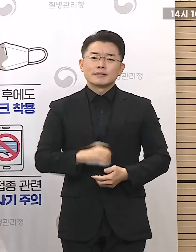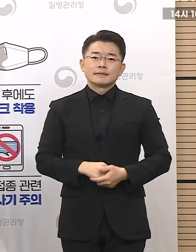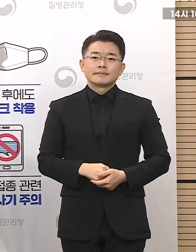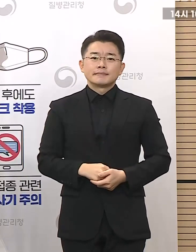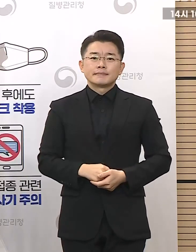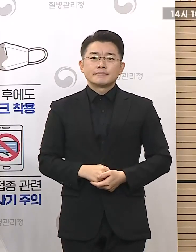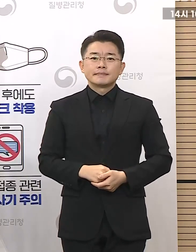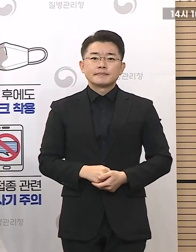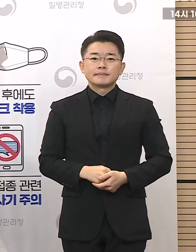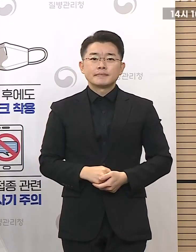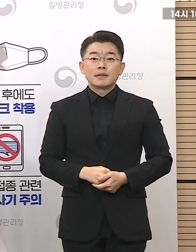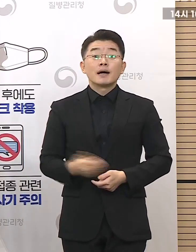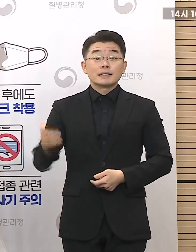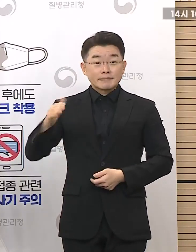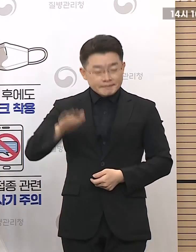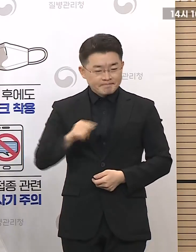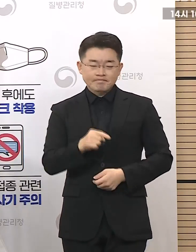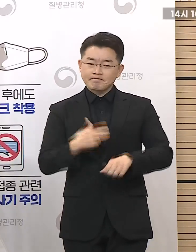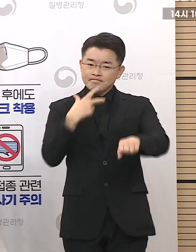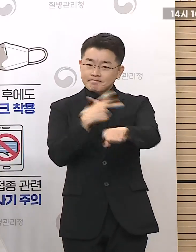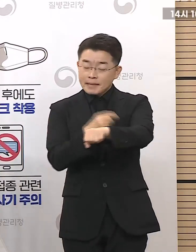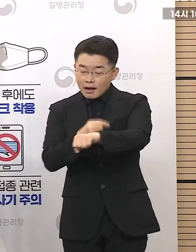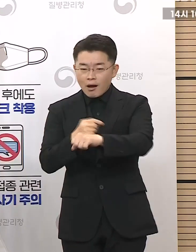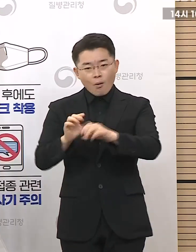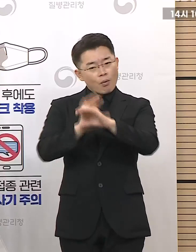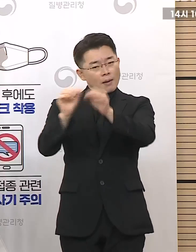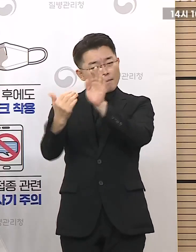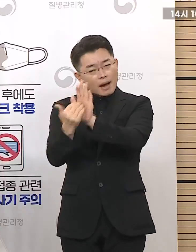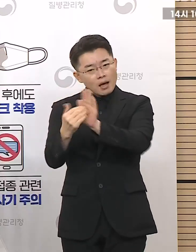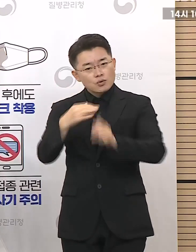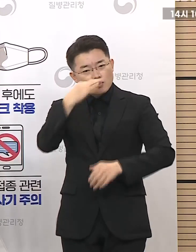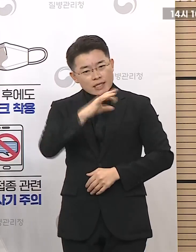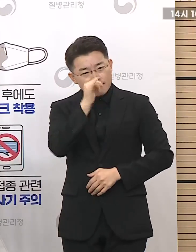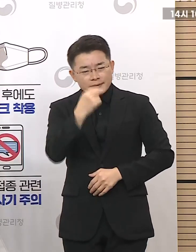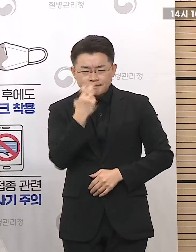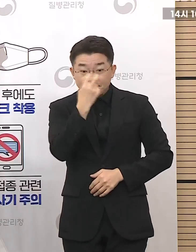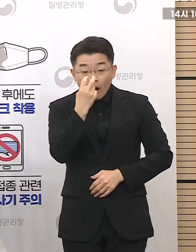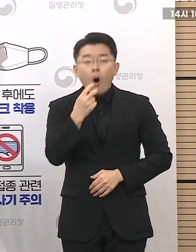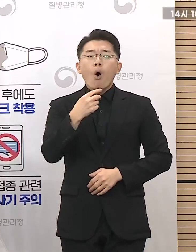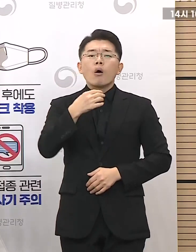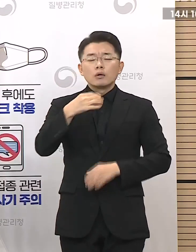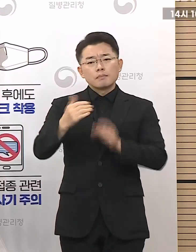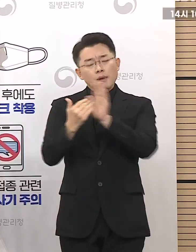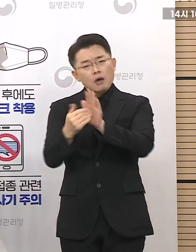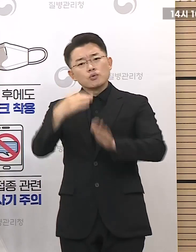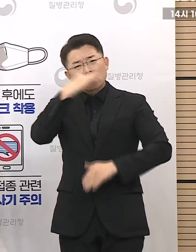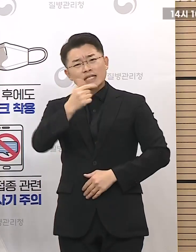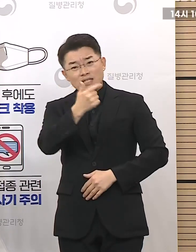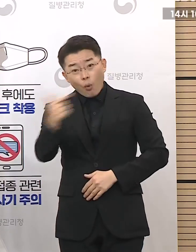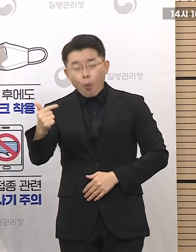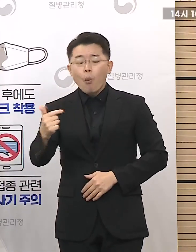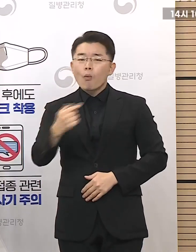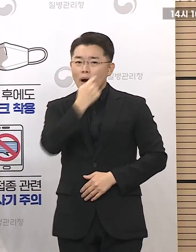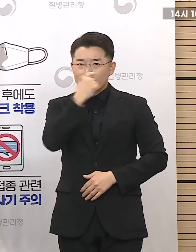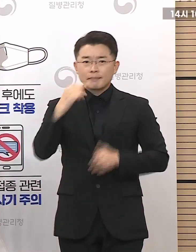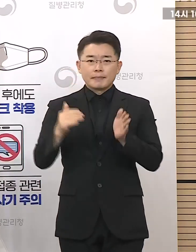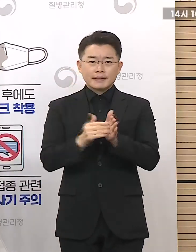있지만 그래도 초기 분석에서 높은 예방 효과가 확인된 점은 의의가 있다고 말씀드릴 수 있겠습니다.